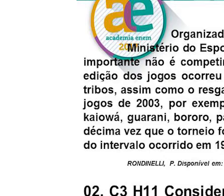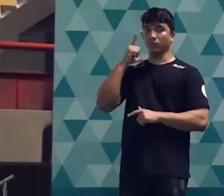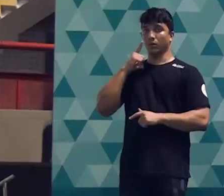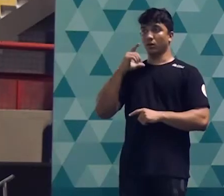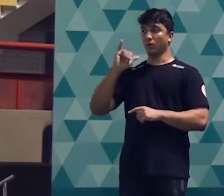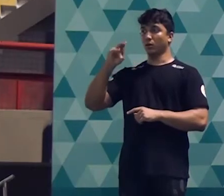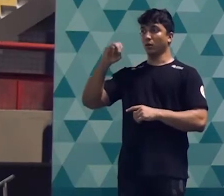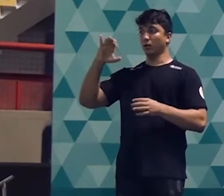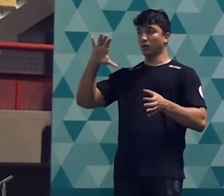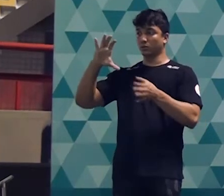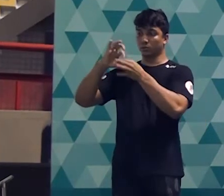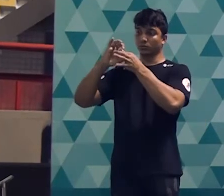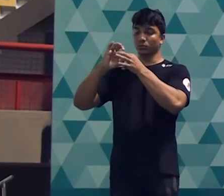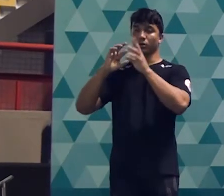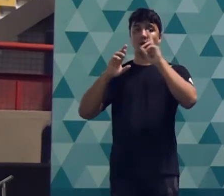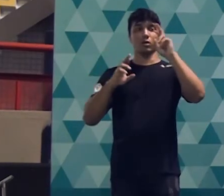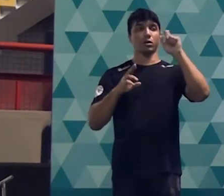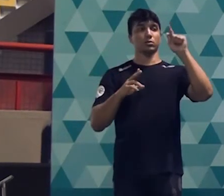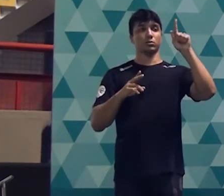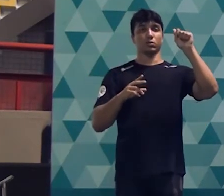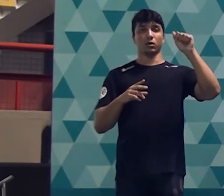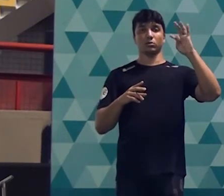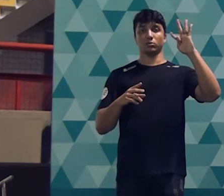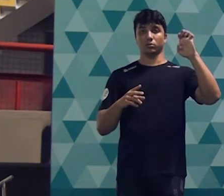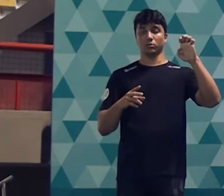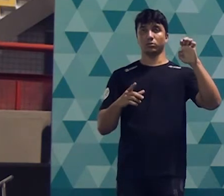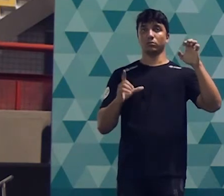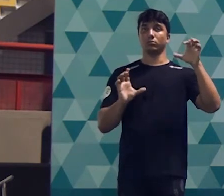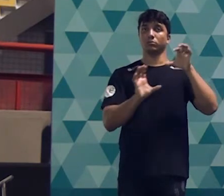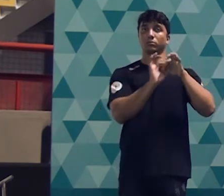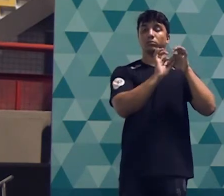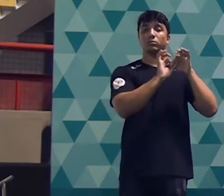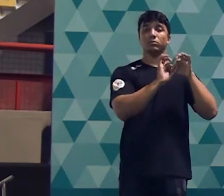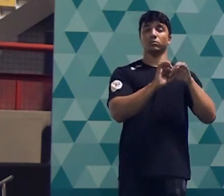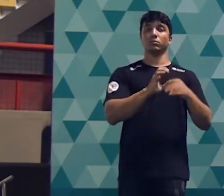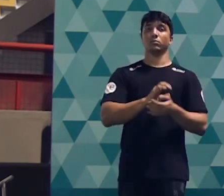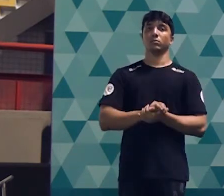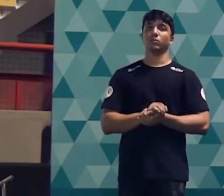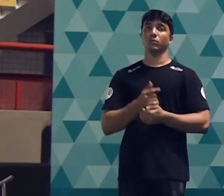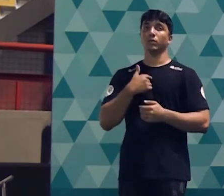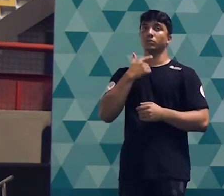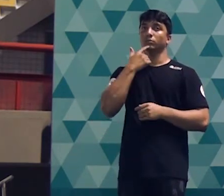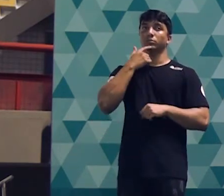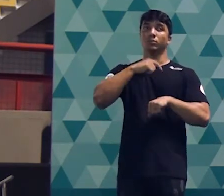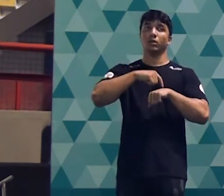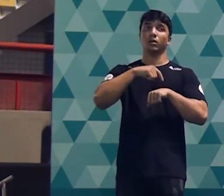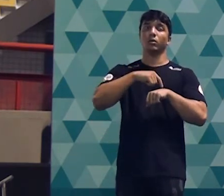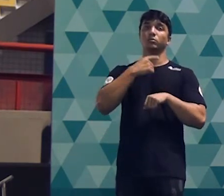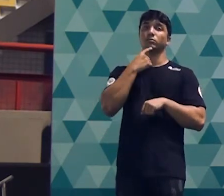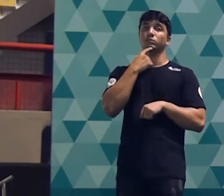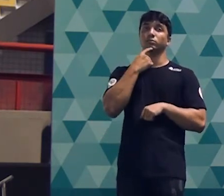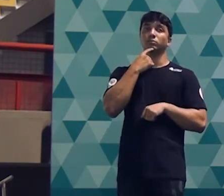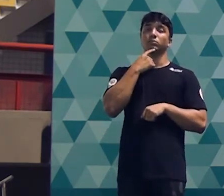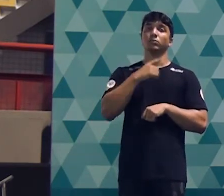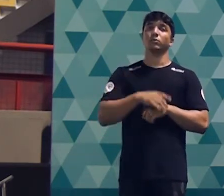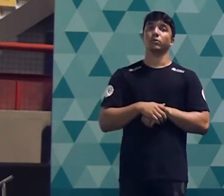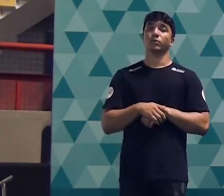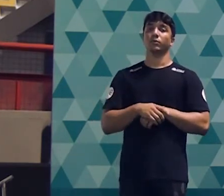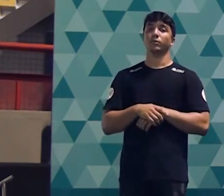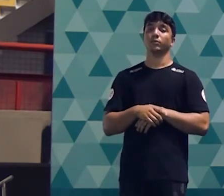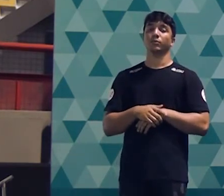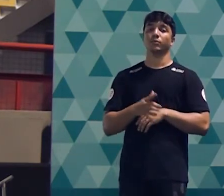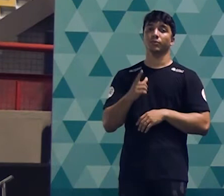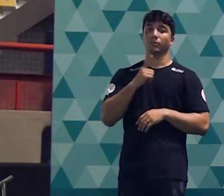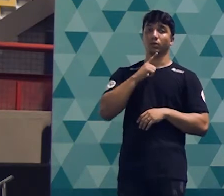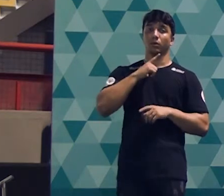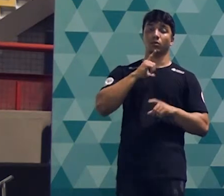Integração e resgate da cultura. Como a prova do Enem são muitas questões e pouco tempo, quando vocês forem lendo um texto, vão